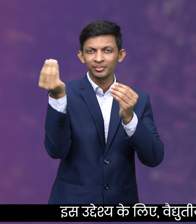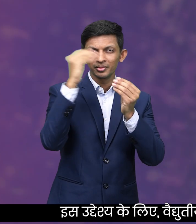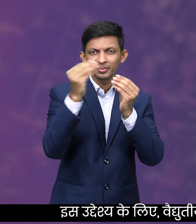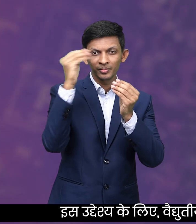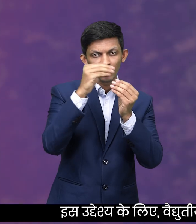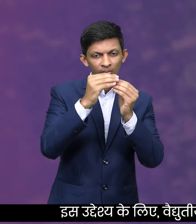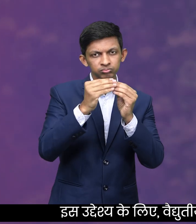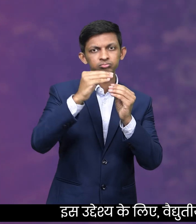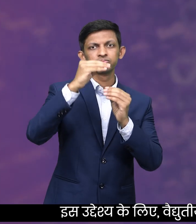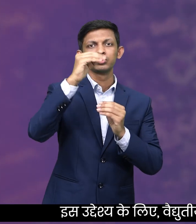है।